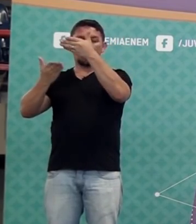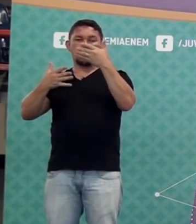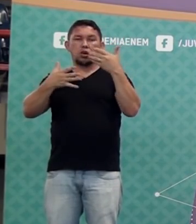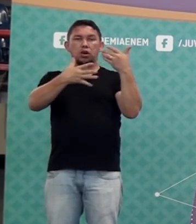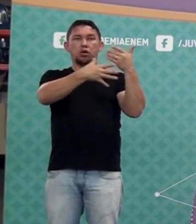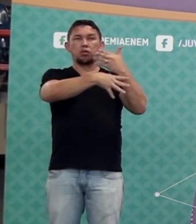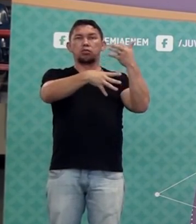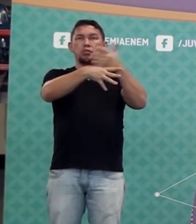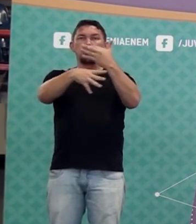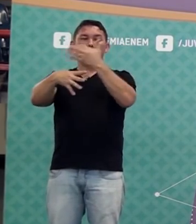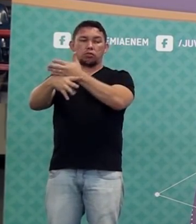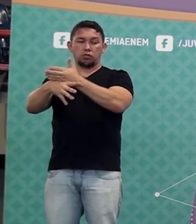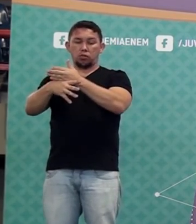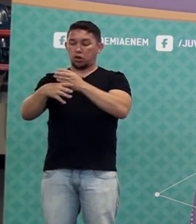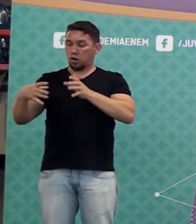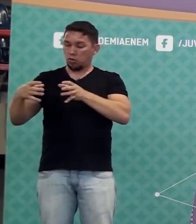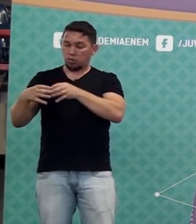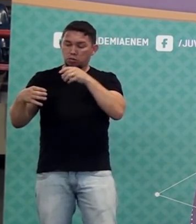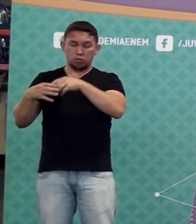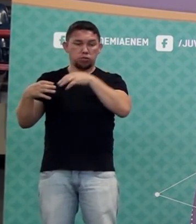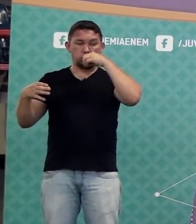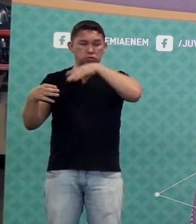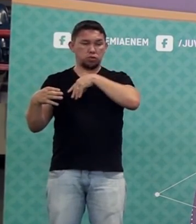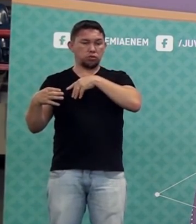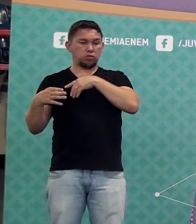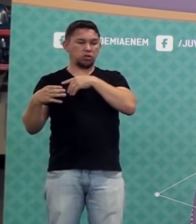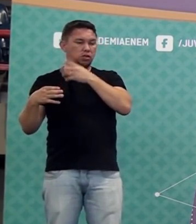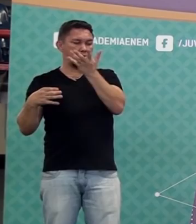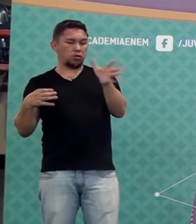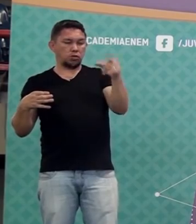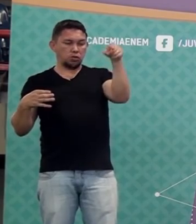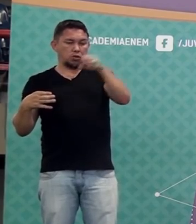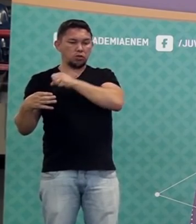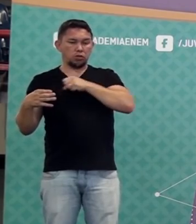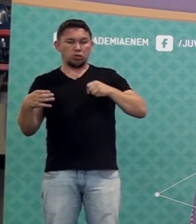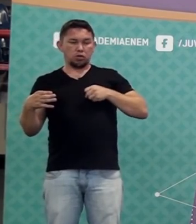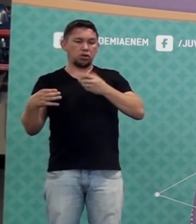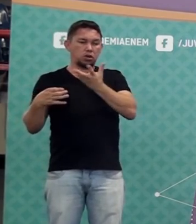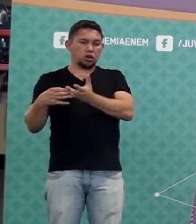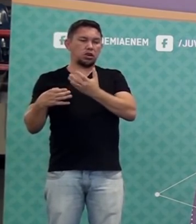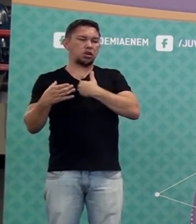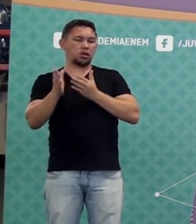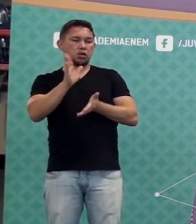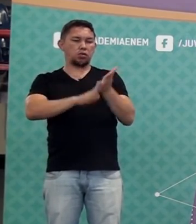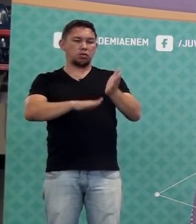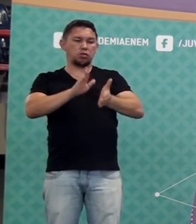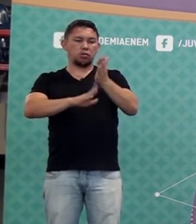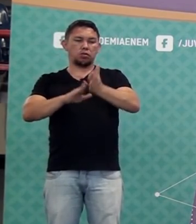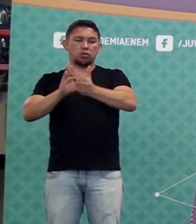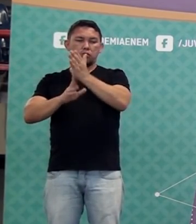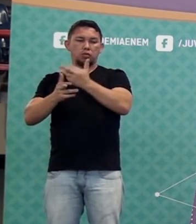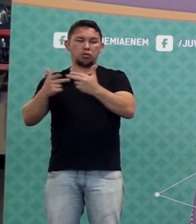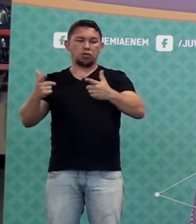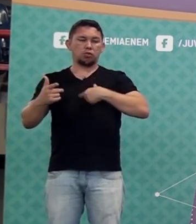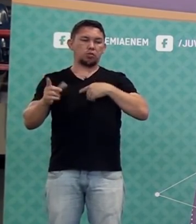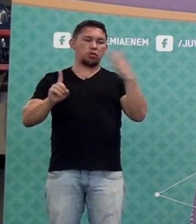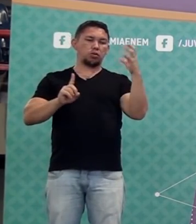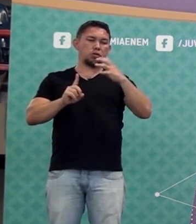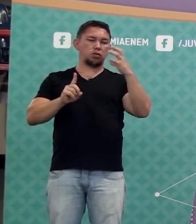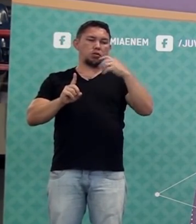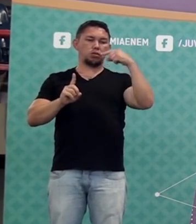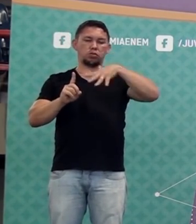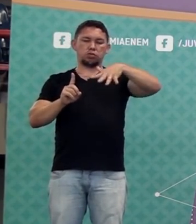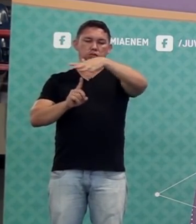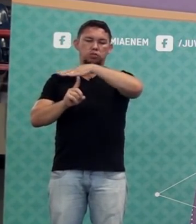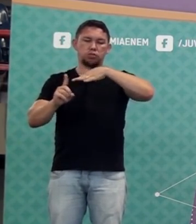os carrascos do Sócrates queriam que ele fugisse, até para que acabasse toda a influência do